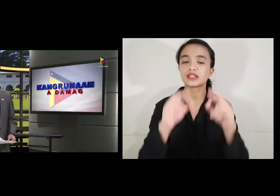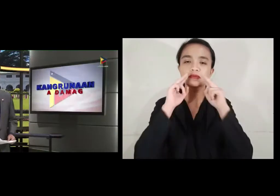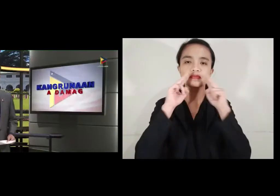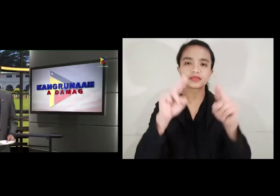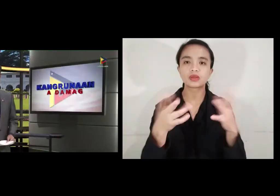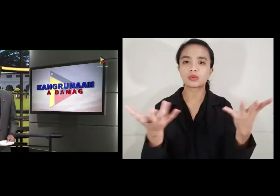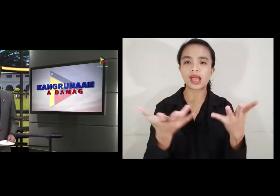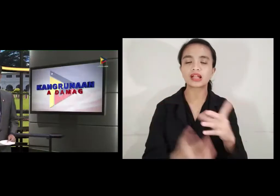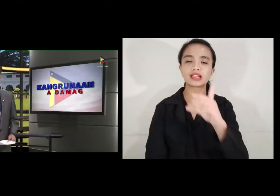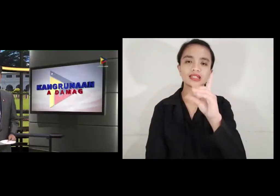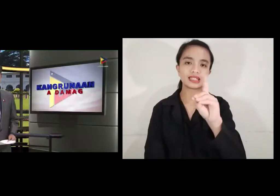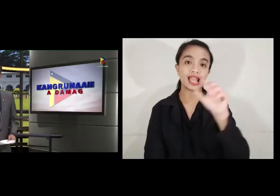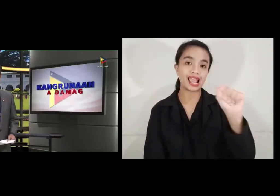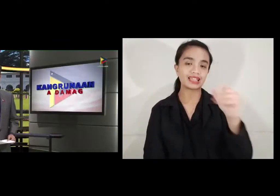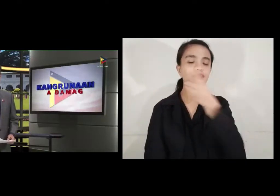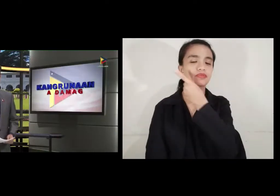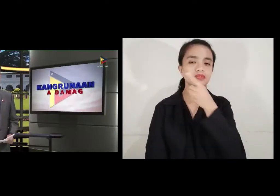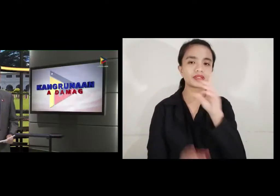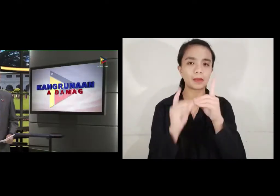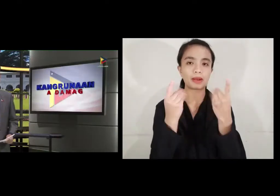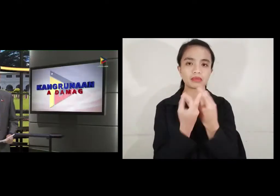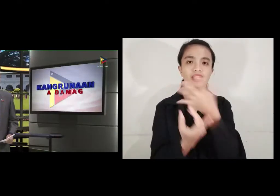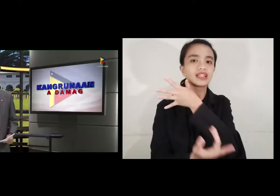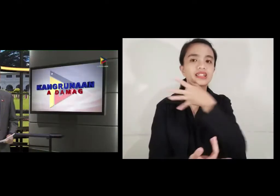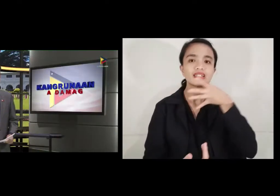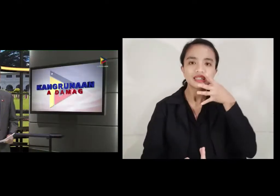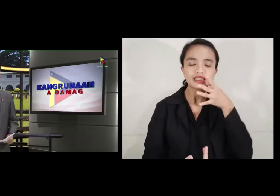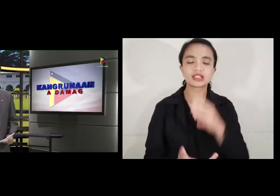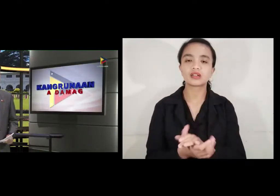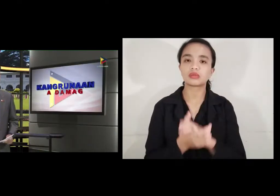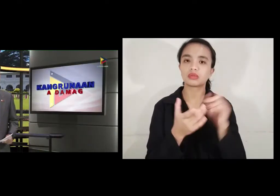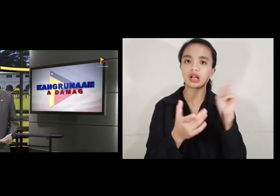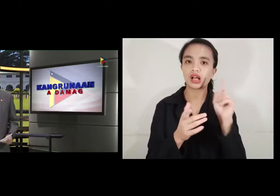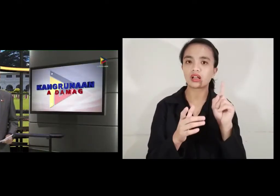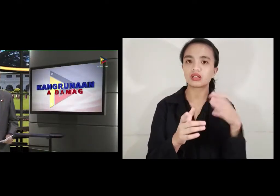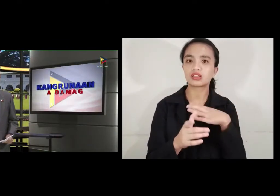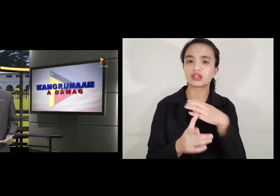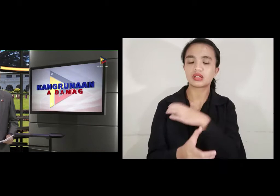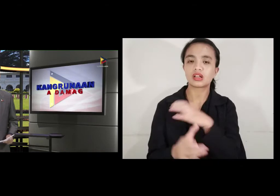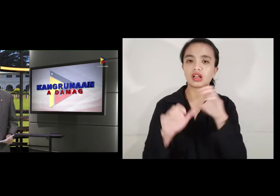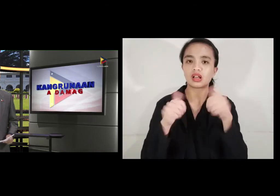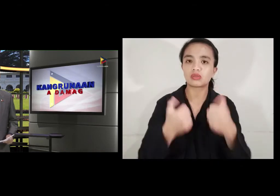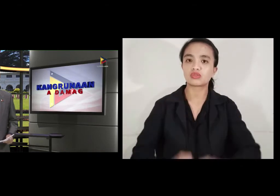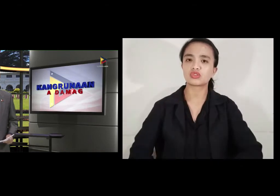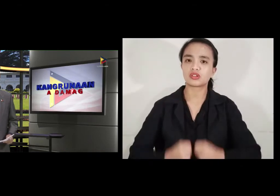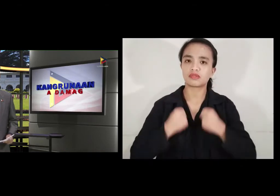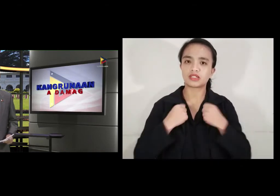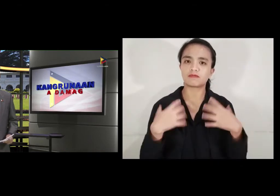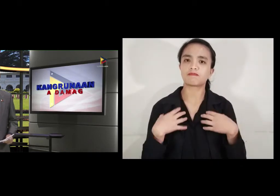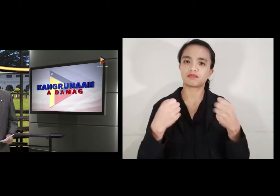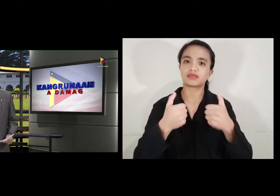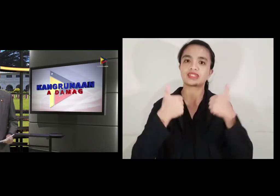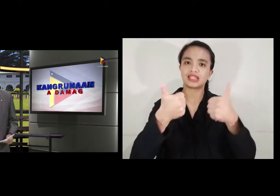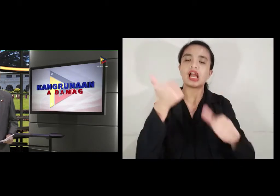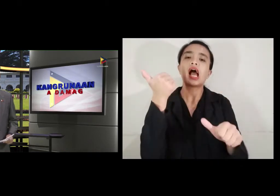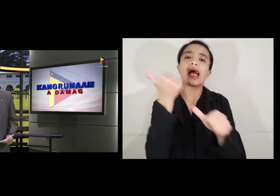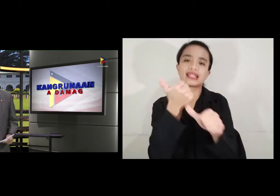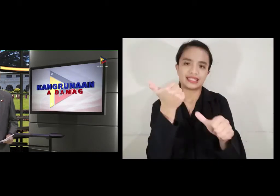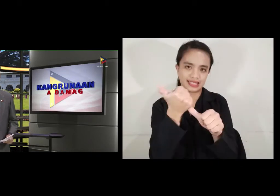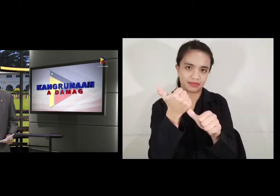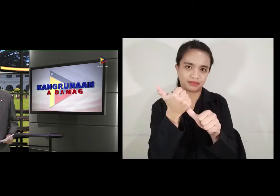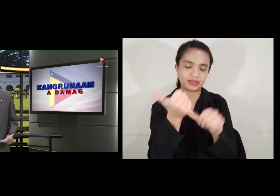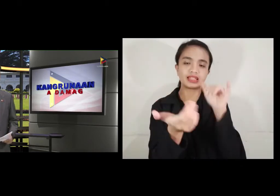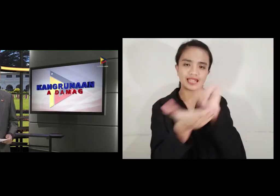Nagtultuloy ti damdamag ijayjaya ti Department of Agriculture baban iti Agricultural Credit Policy Council ti Survival and